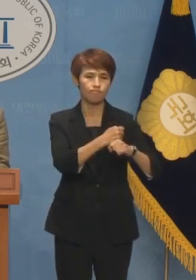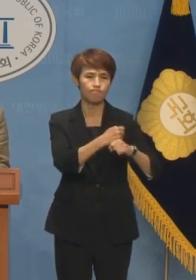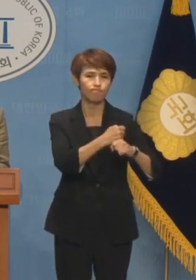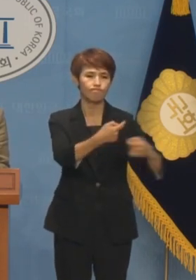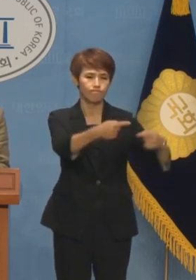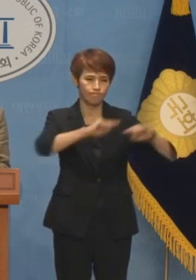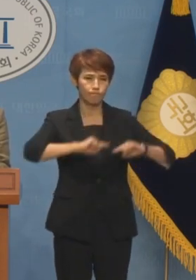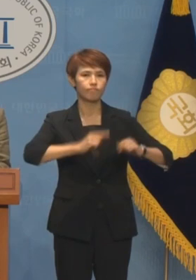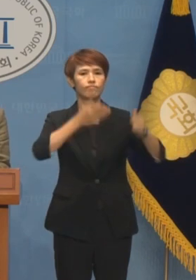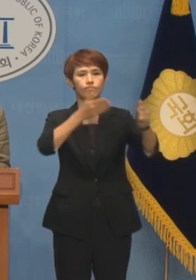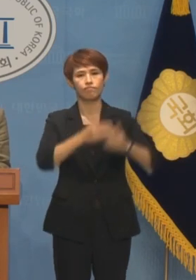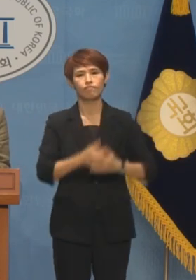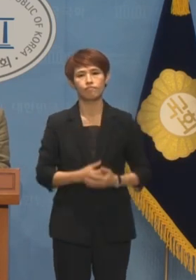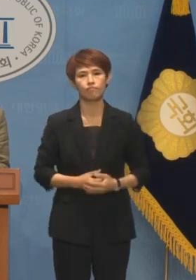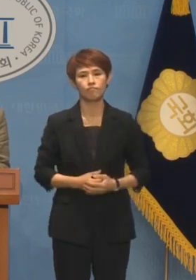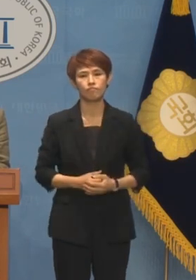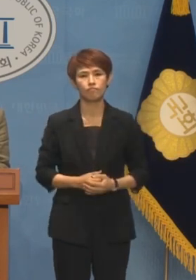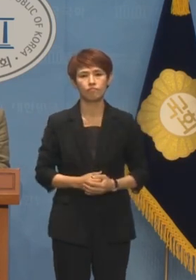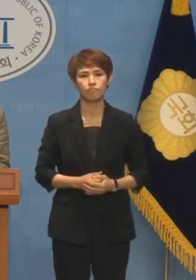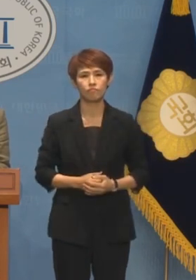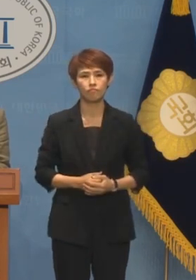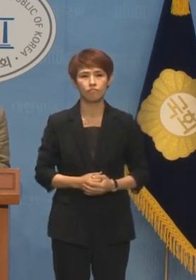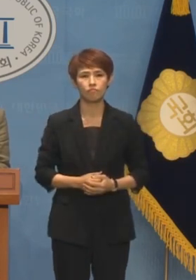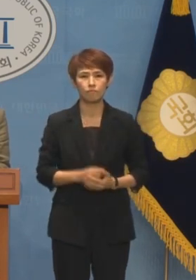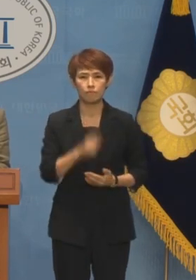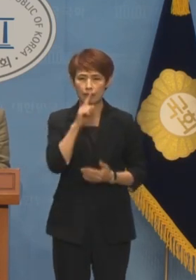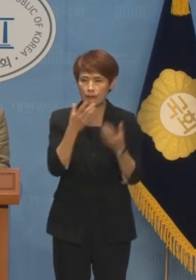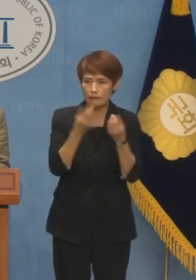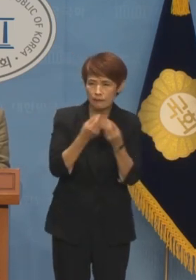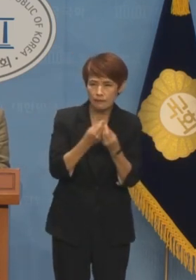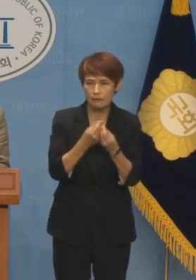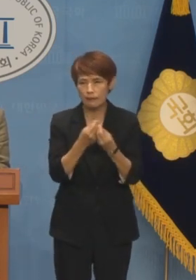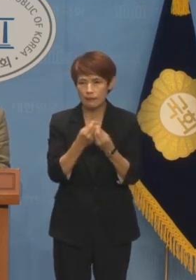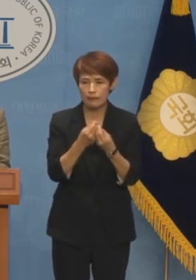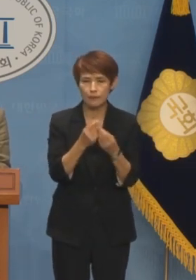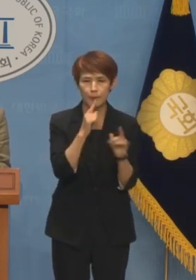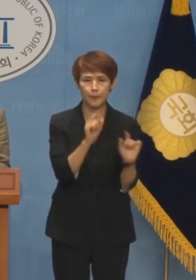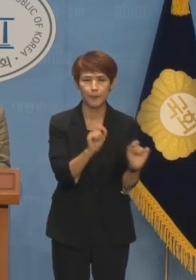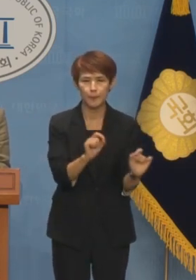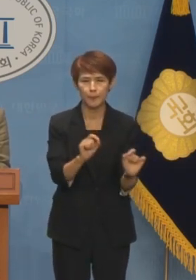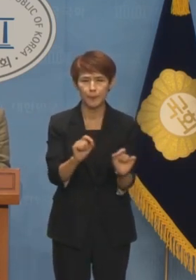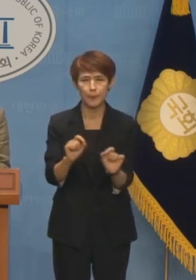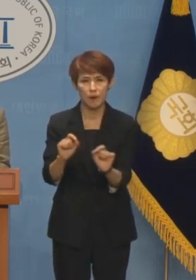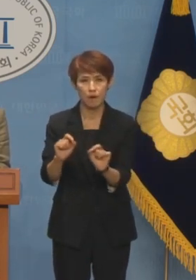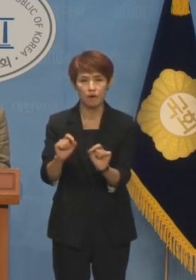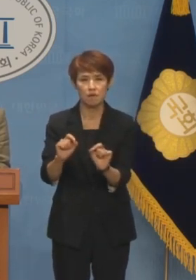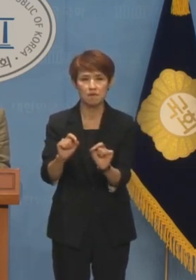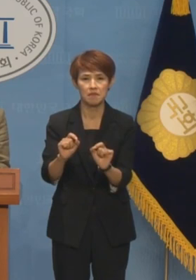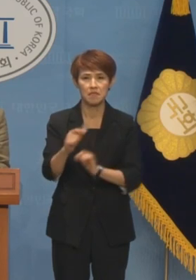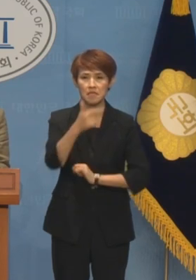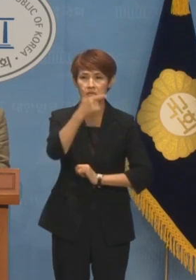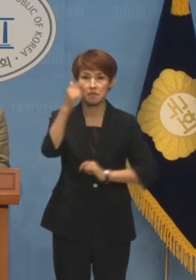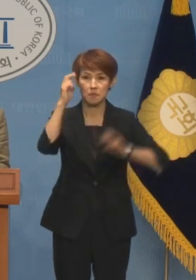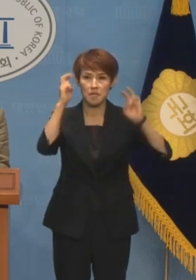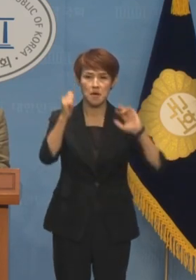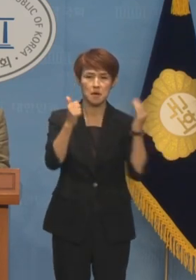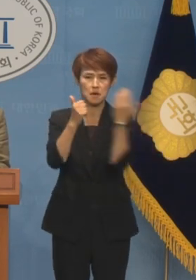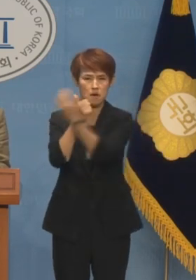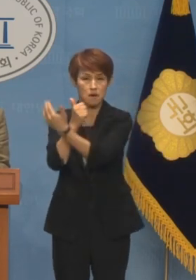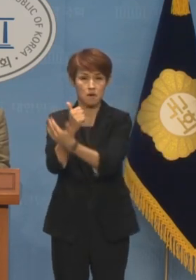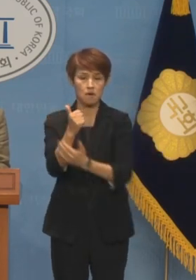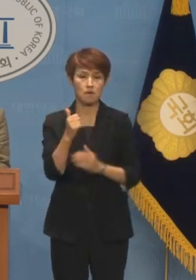요구합니다. 또한 궁색한 변명으로 시간을 끌며 대기업을 비호하는